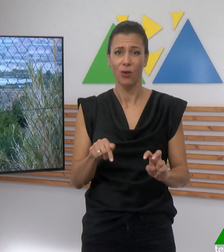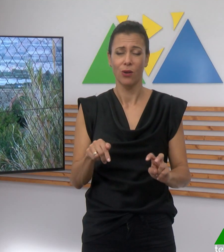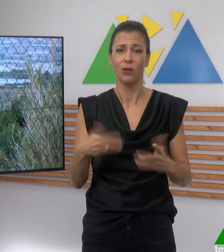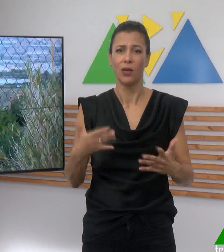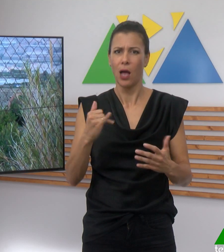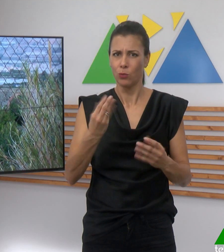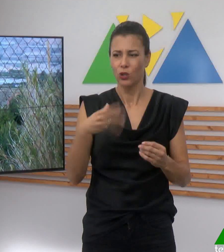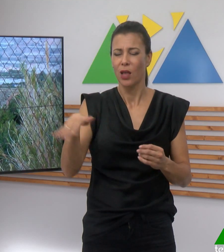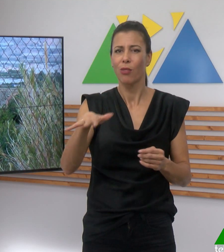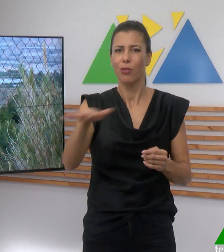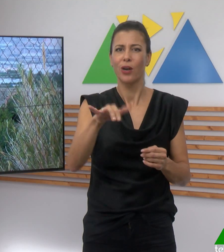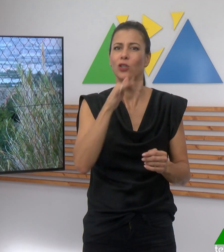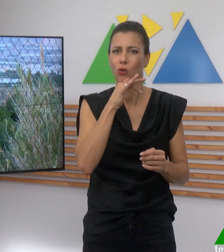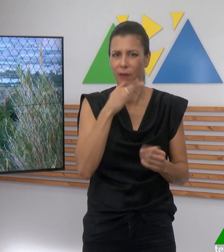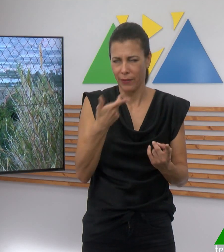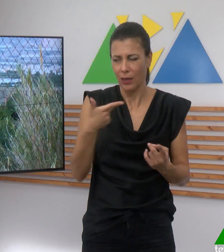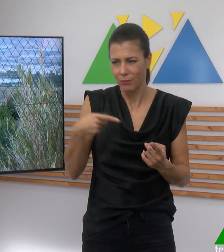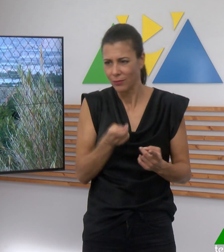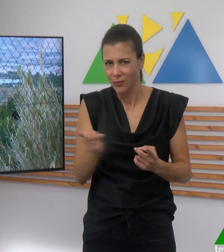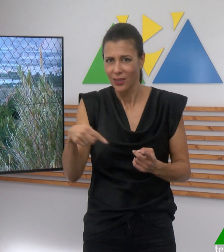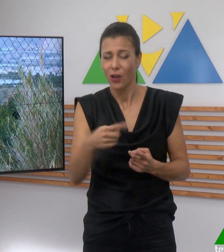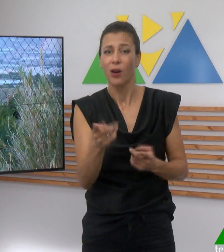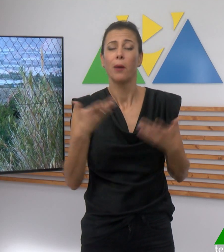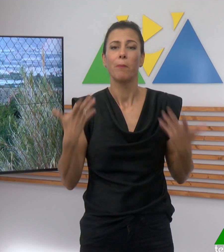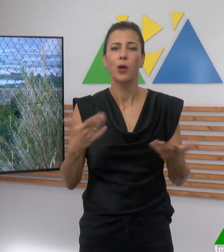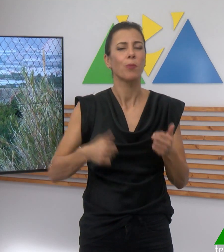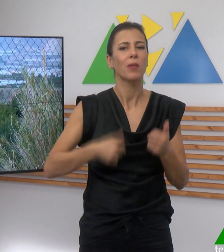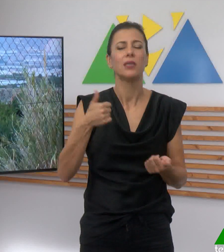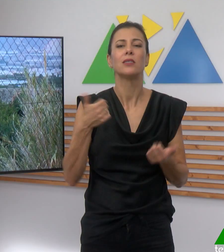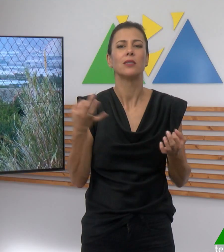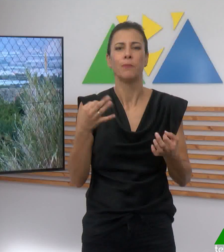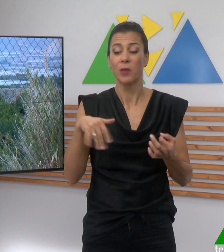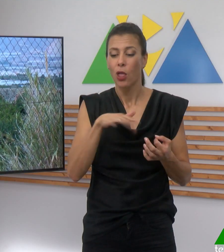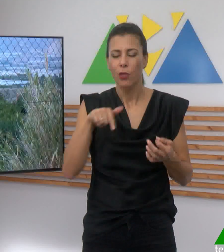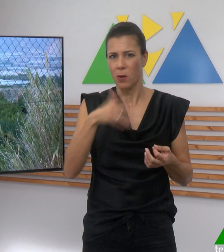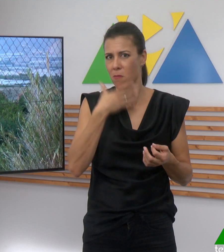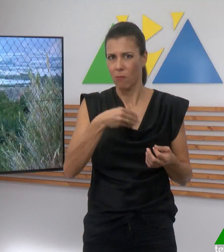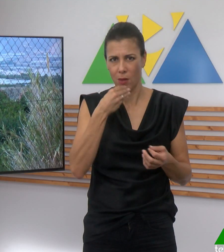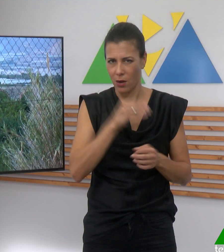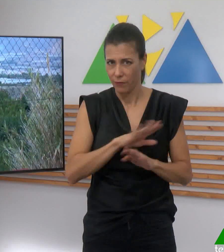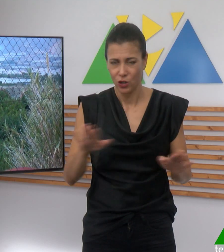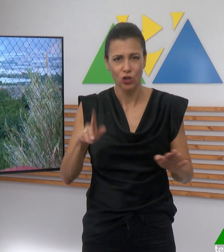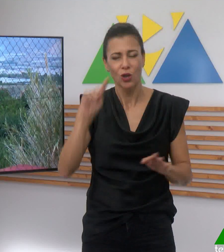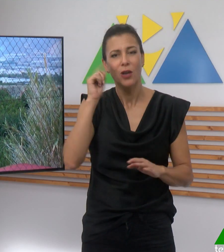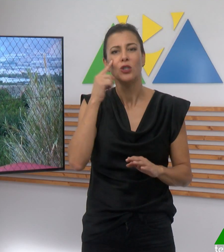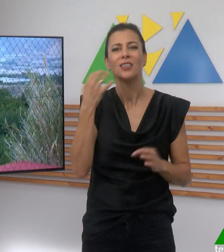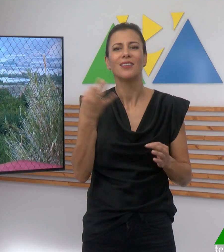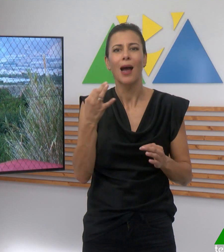zonas que que que record que recorrer y sobre todo una zona maravillosa donde encontramos ese acueducto del